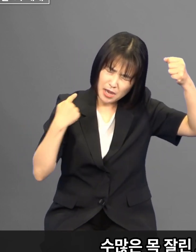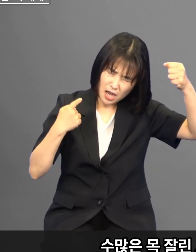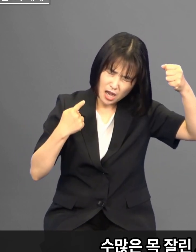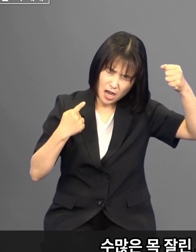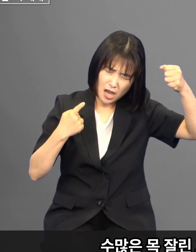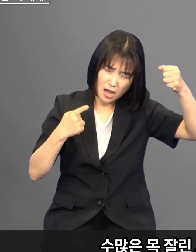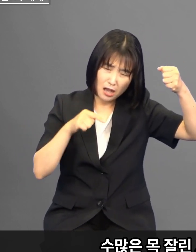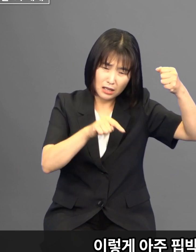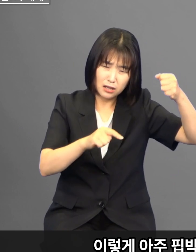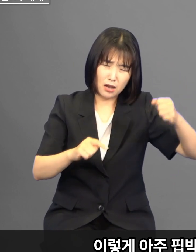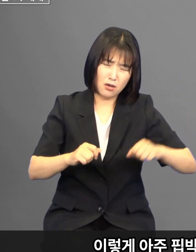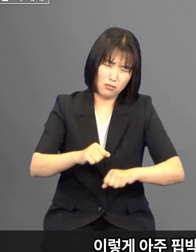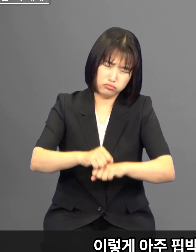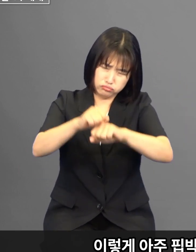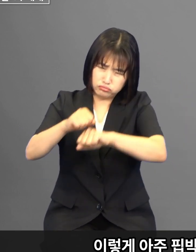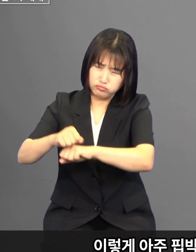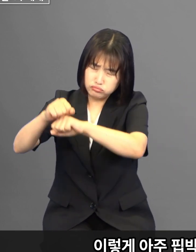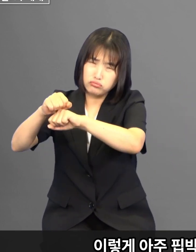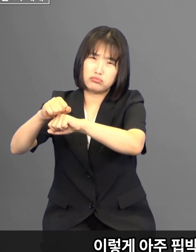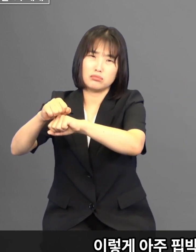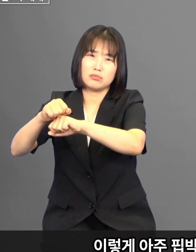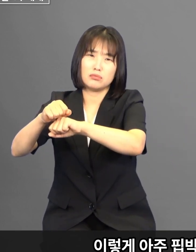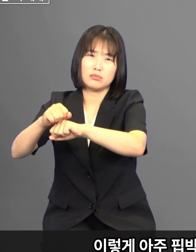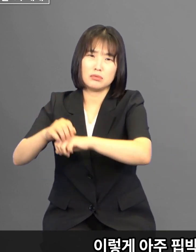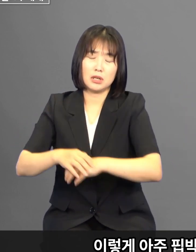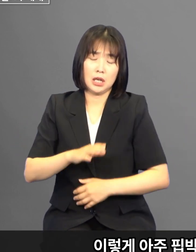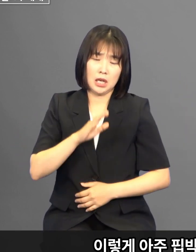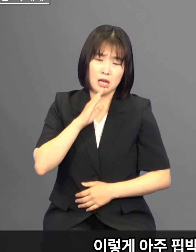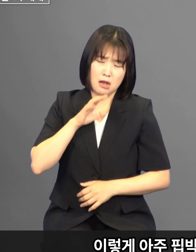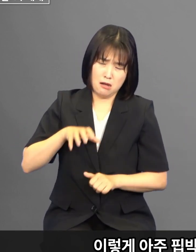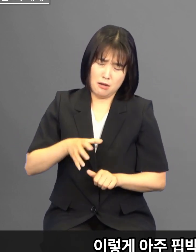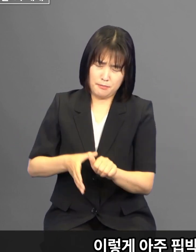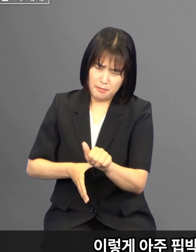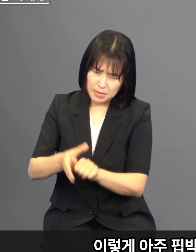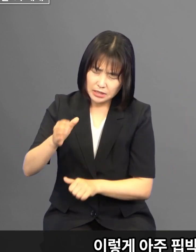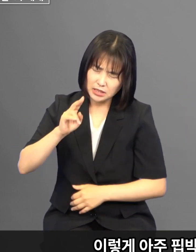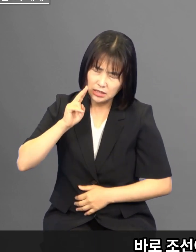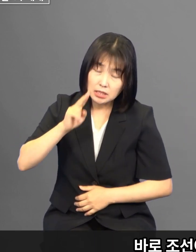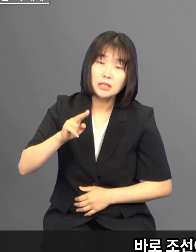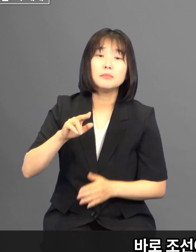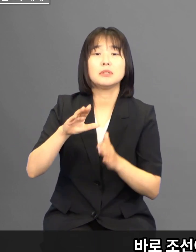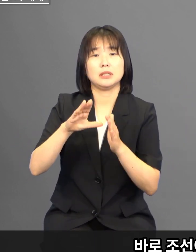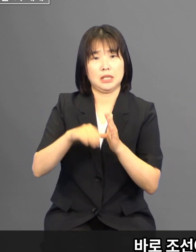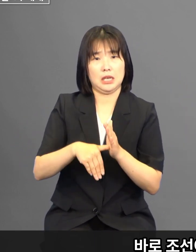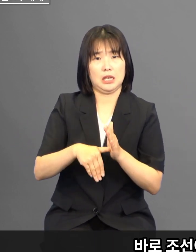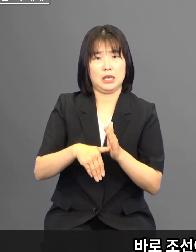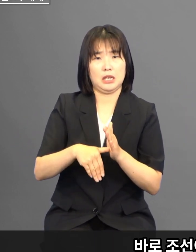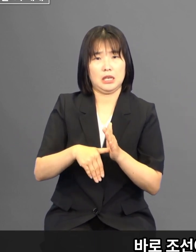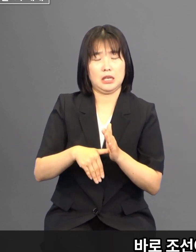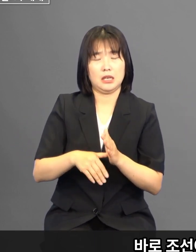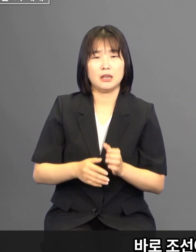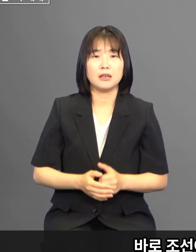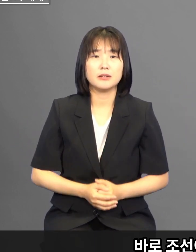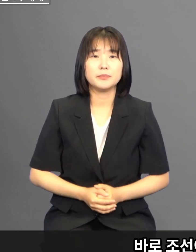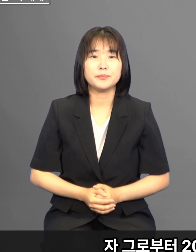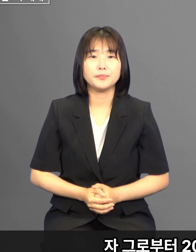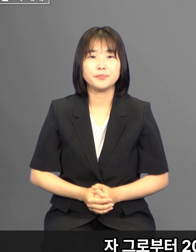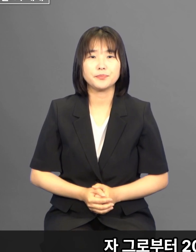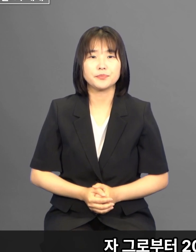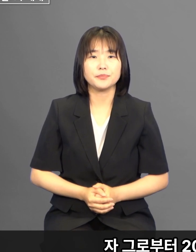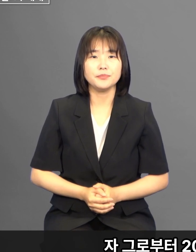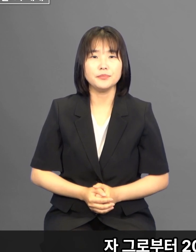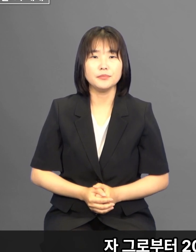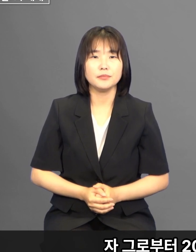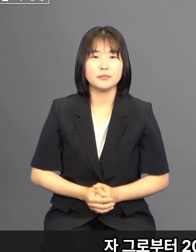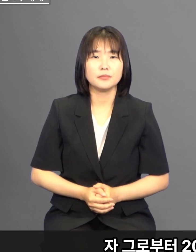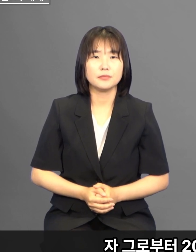이루었다. 이렇게 아주 핍박이 심했던 때가 바로 그때고, 바로 조선이 그런 땅이었습니다. 자,